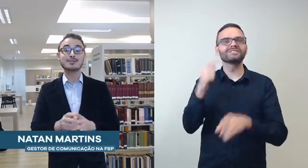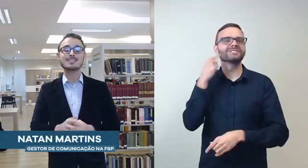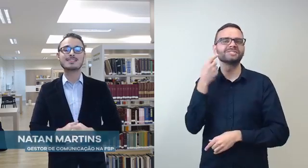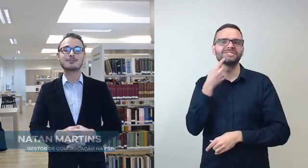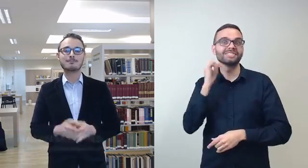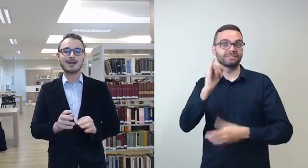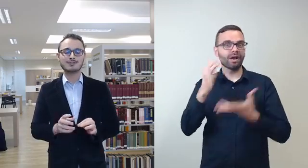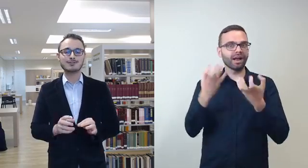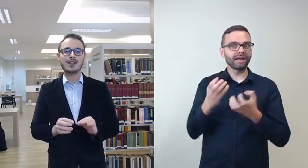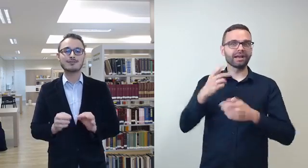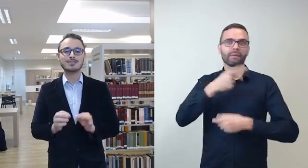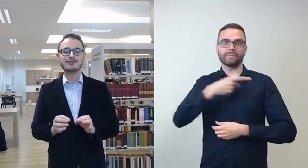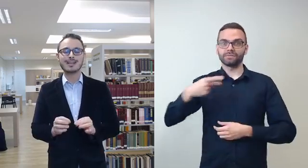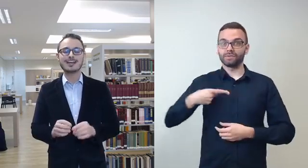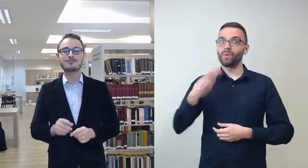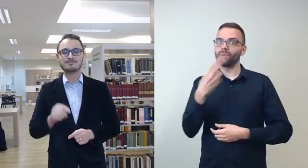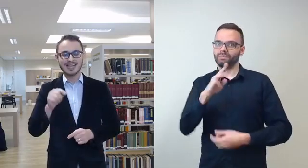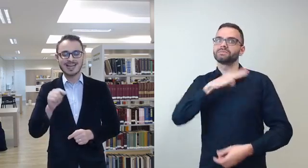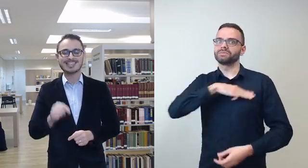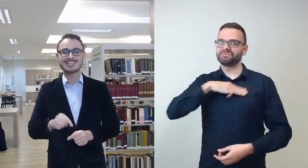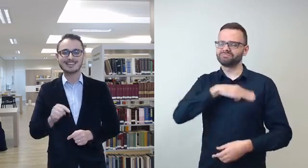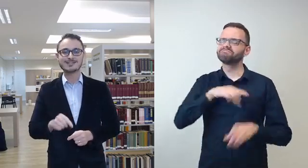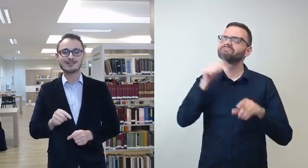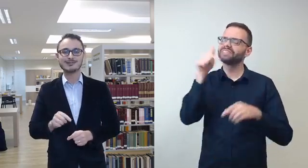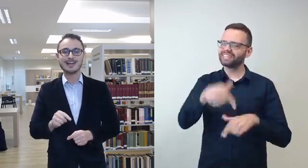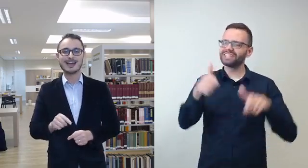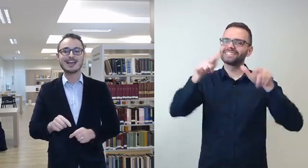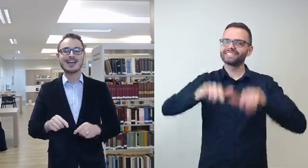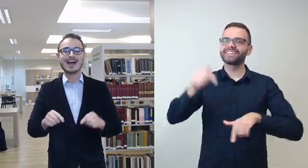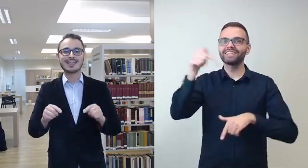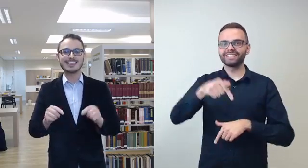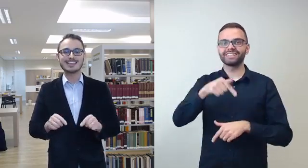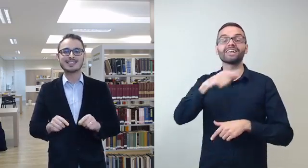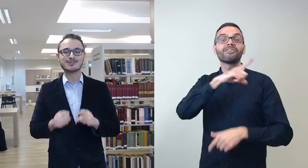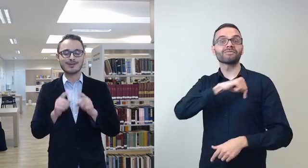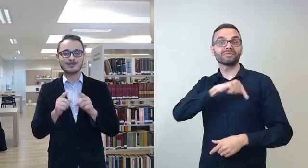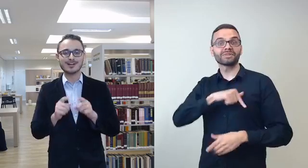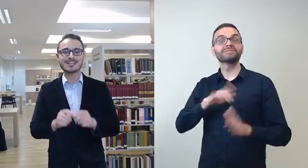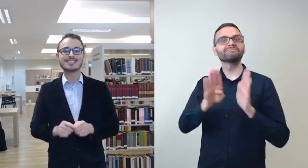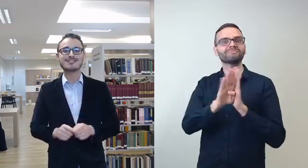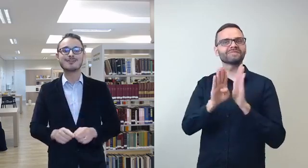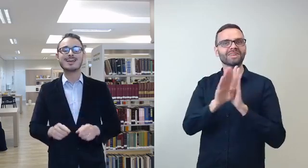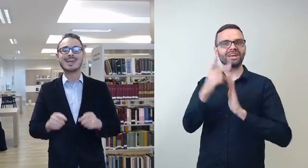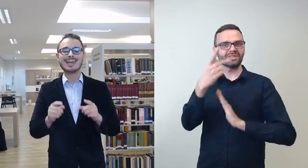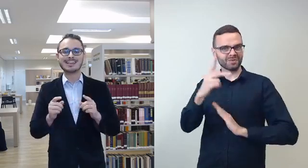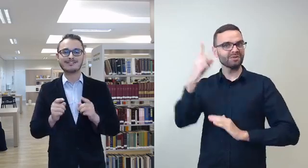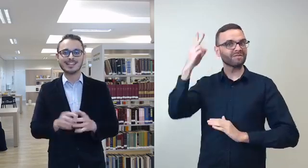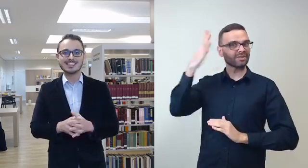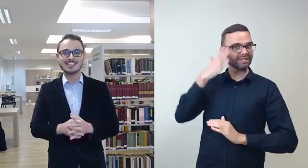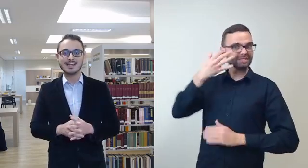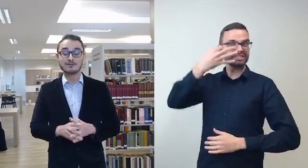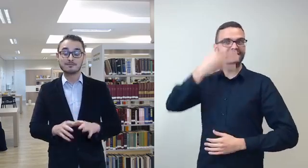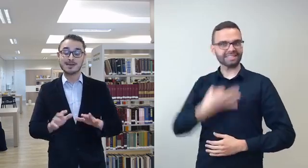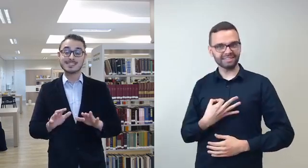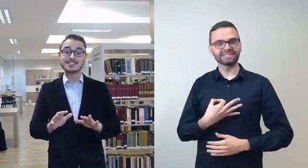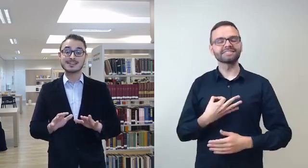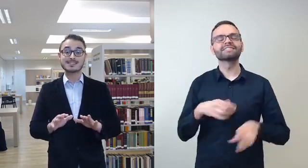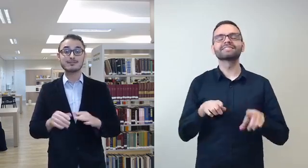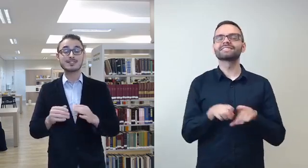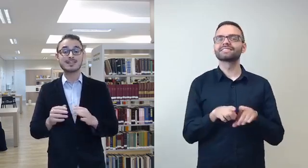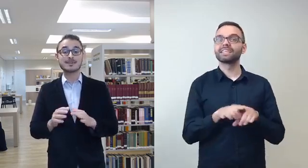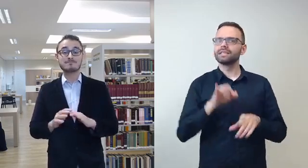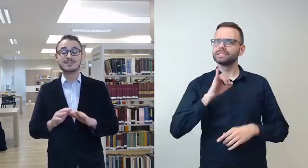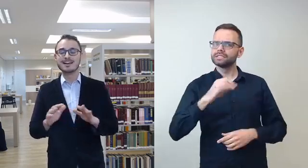do ministério pastoral e missionário, aqui é o seu lugar. Aqui a sua vocação é levada a sério. Mas